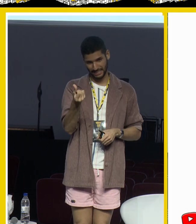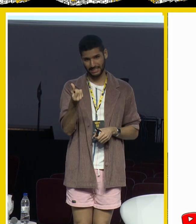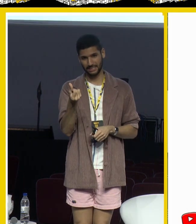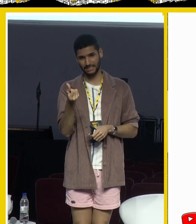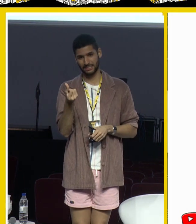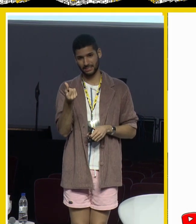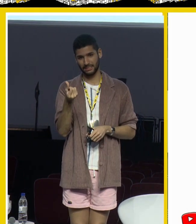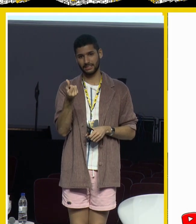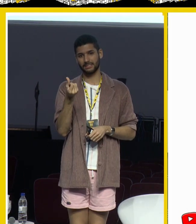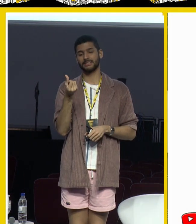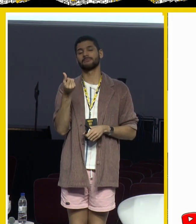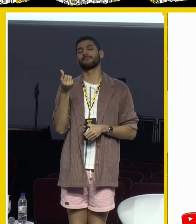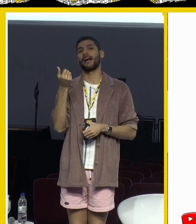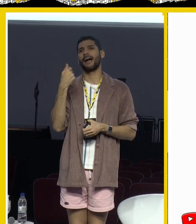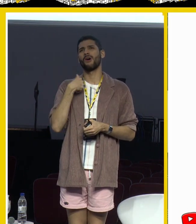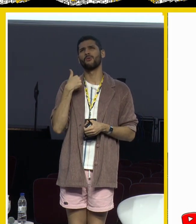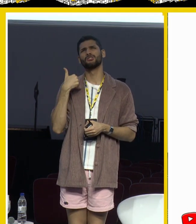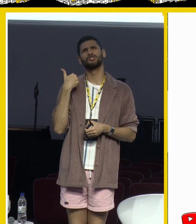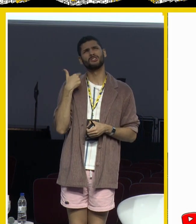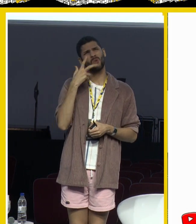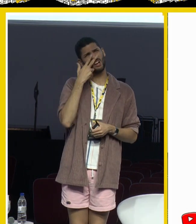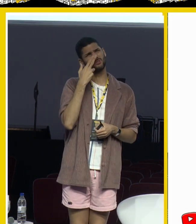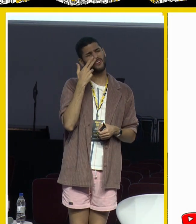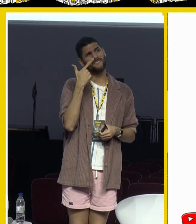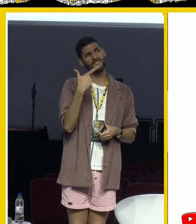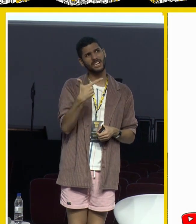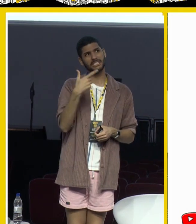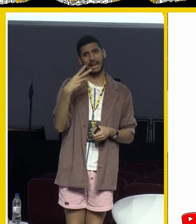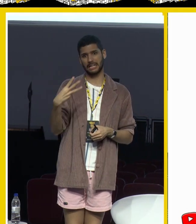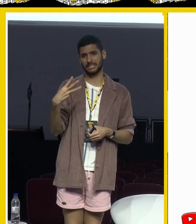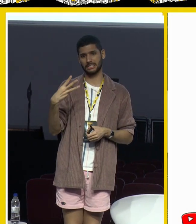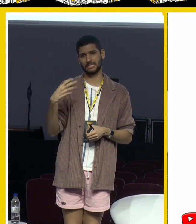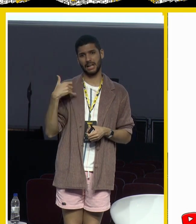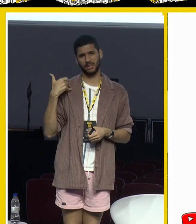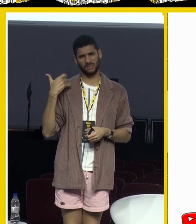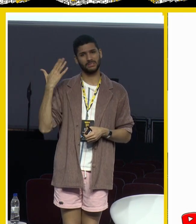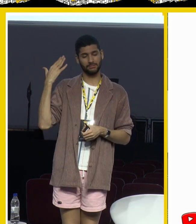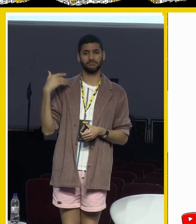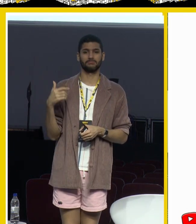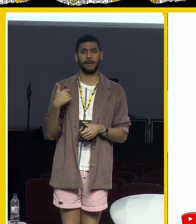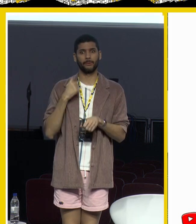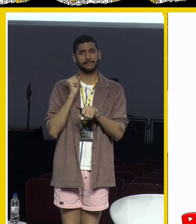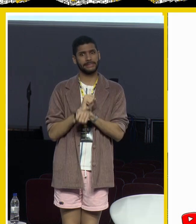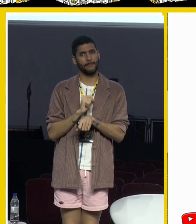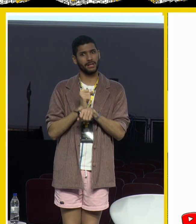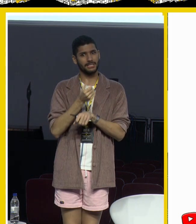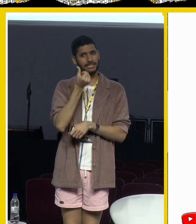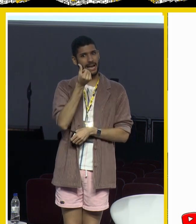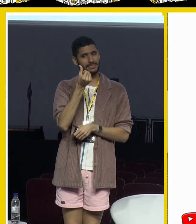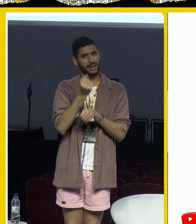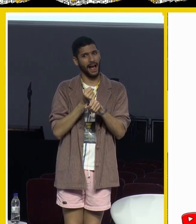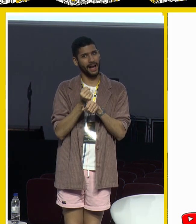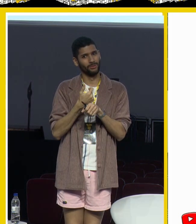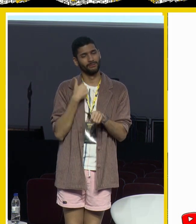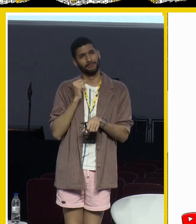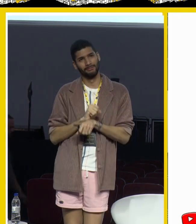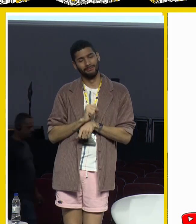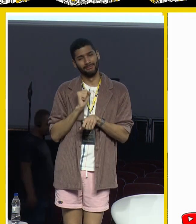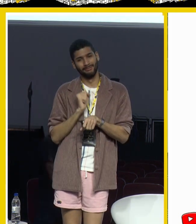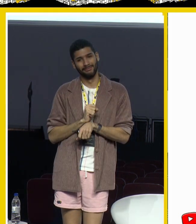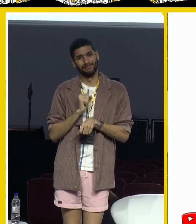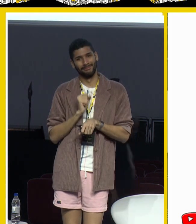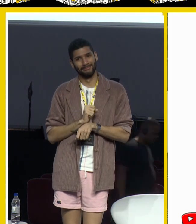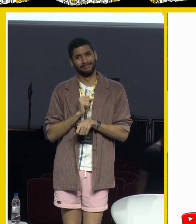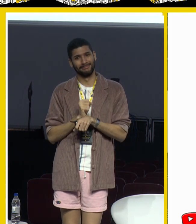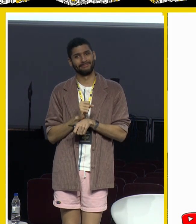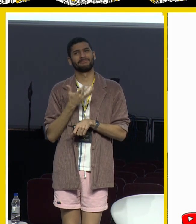então em 2016 eu tinha mais ou menos 23 anos eu acho que o dia 23 e